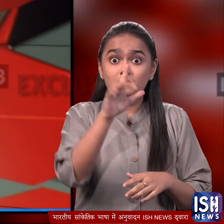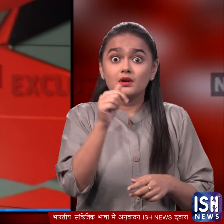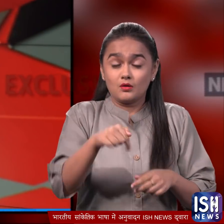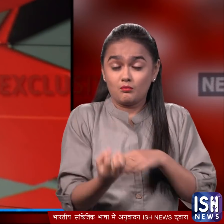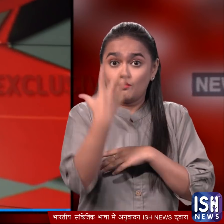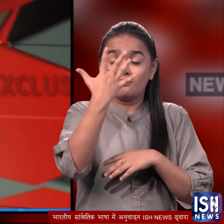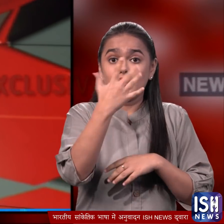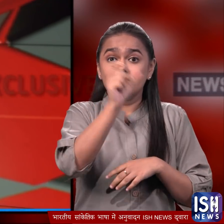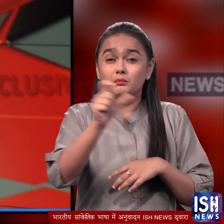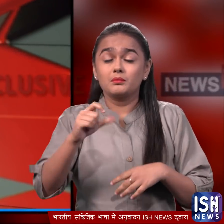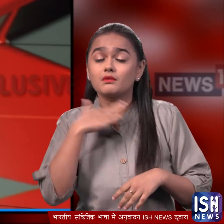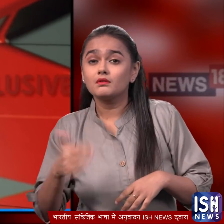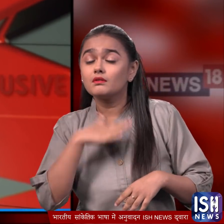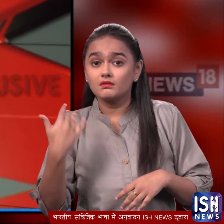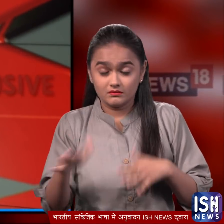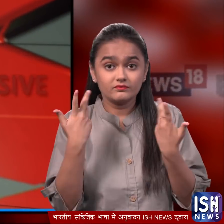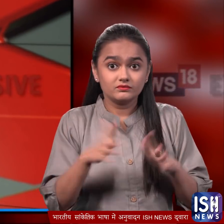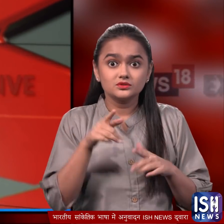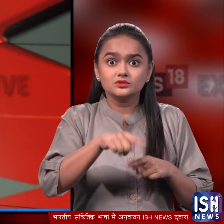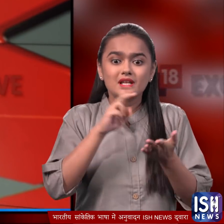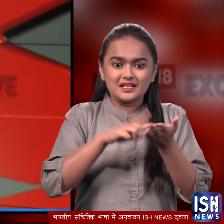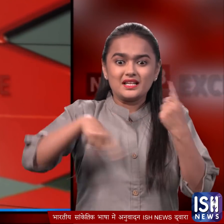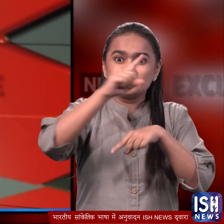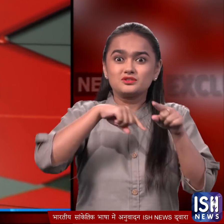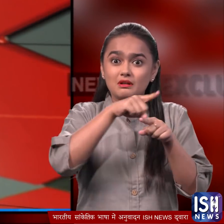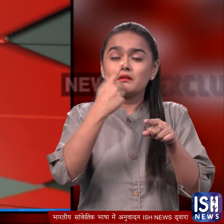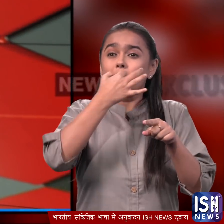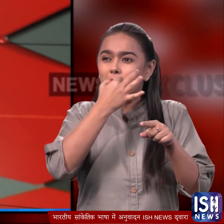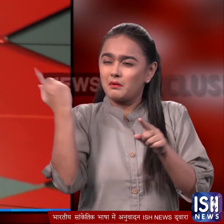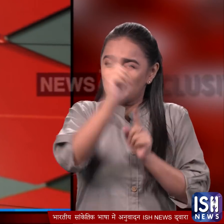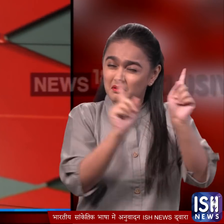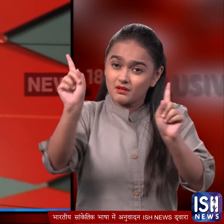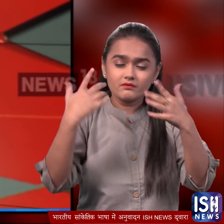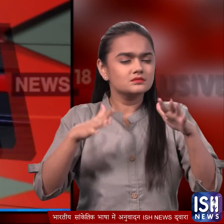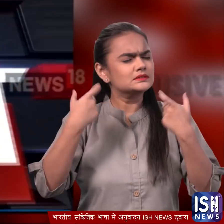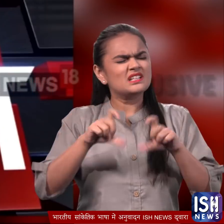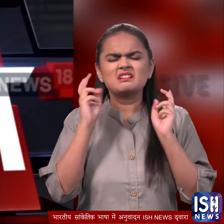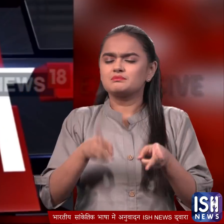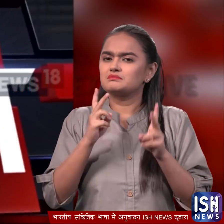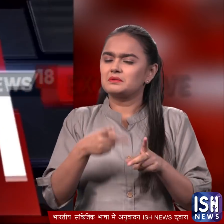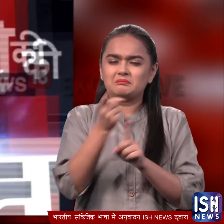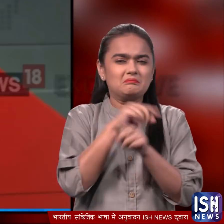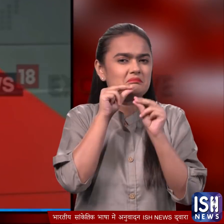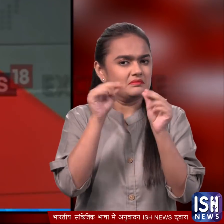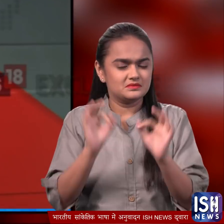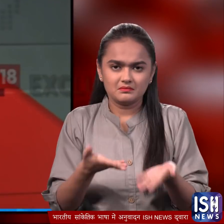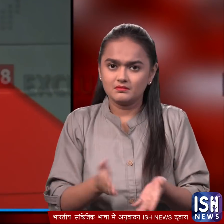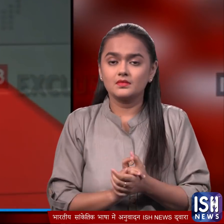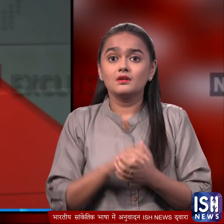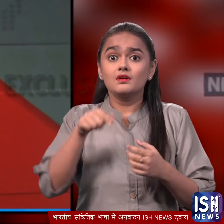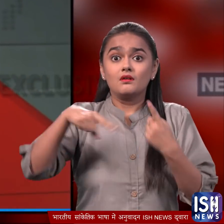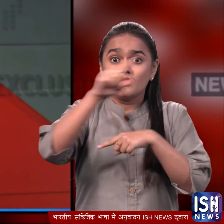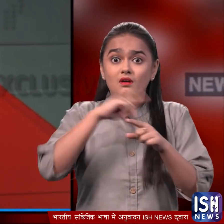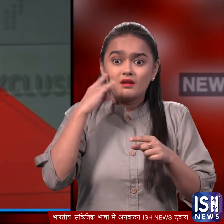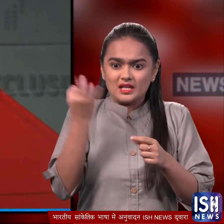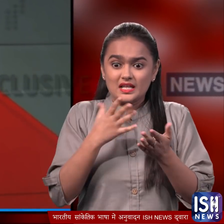गई थी, जिसके बाद नेशनल हाईवे अथॉरिटी ने एक्सप्रेसवे पर मार्शल तैनात किए, लेकिन लोगों की मनमानी बंद नहीं हुई। देश की बेहतरीन फोर्स में एक